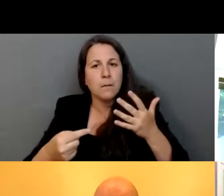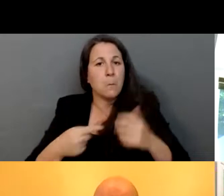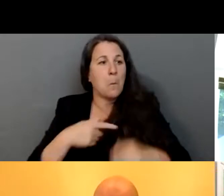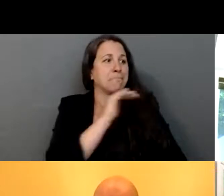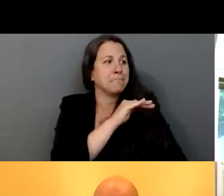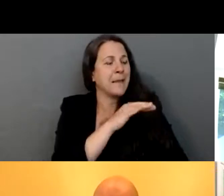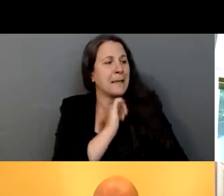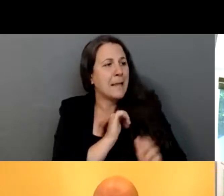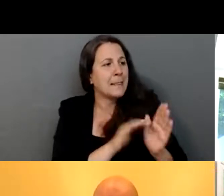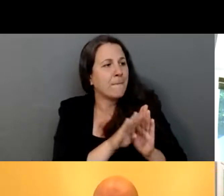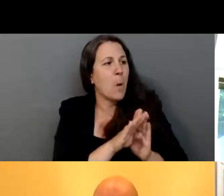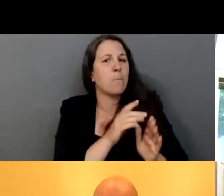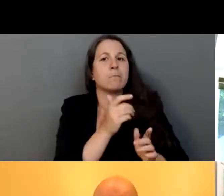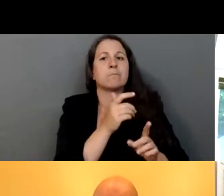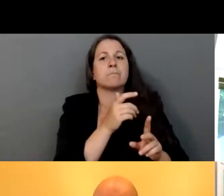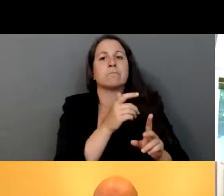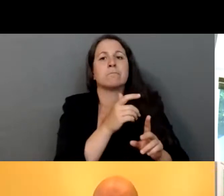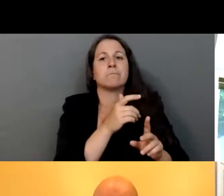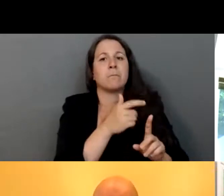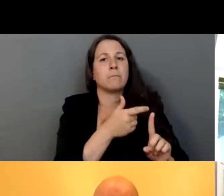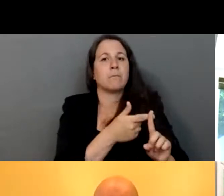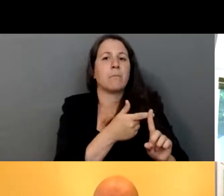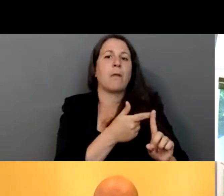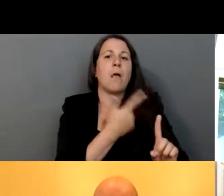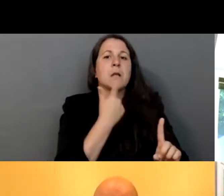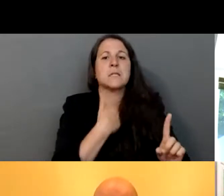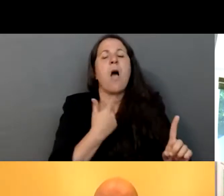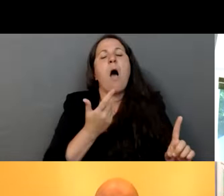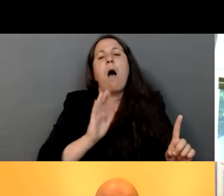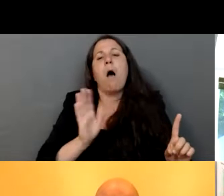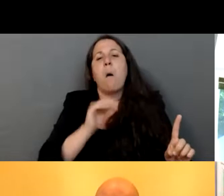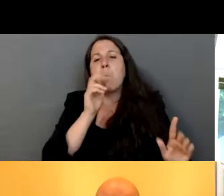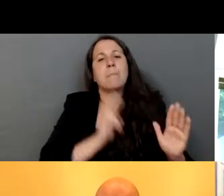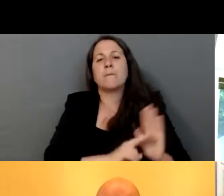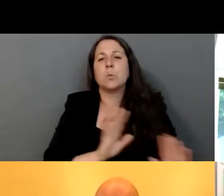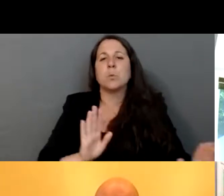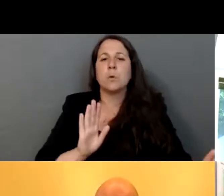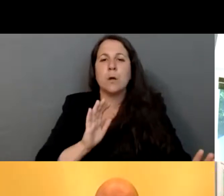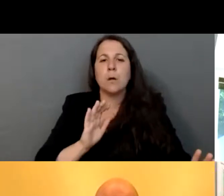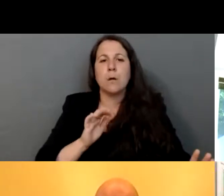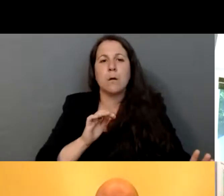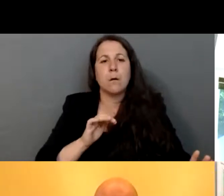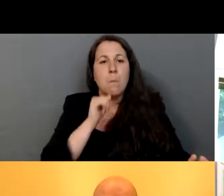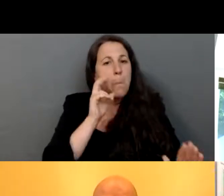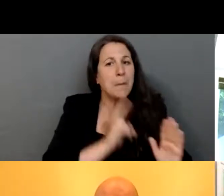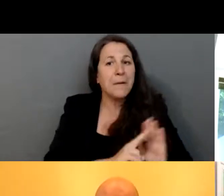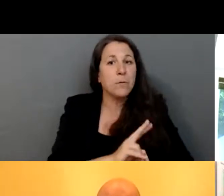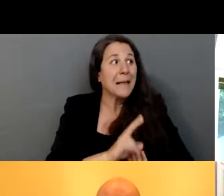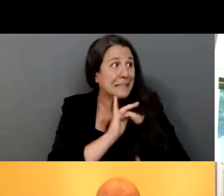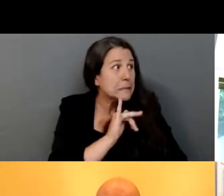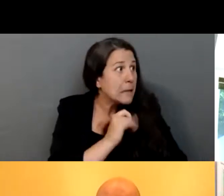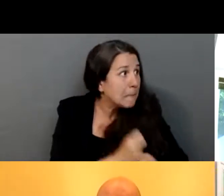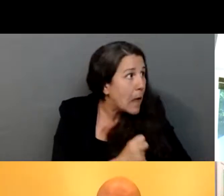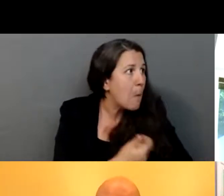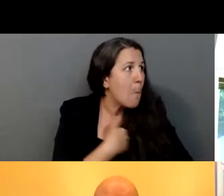des développeurs ou des compagnies, ah ben c'est pas dans nos trucs, c'est pas prévu. Puis là, tu te dis, ben, si jamais vous le faites, nous, on serait